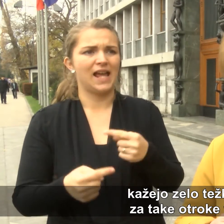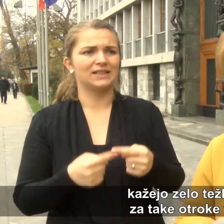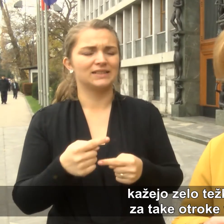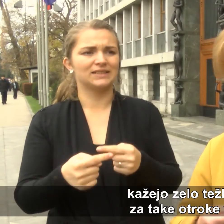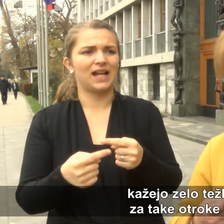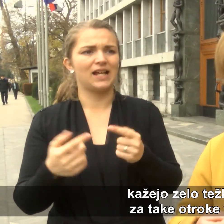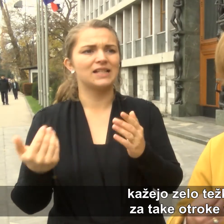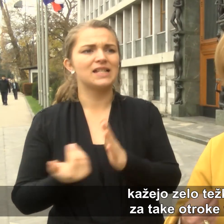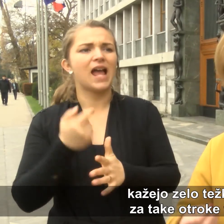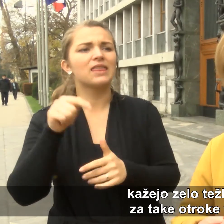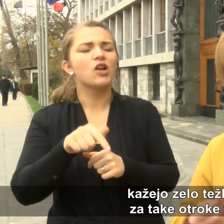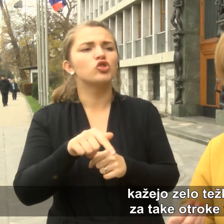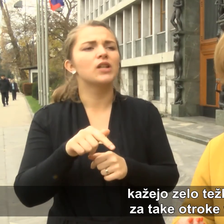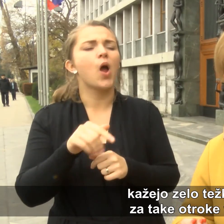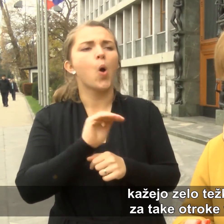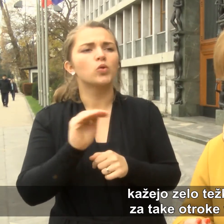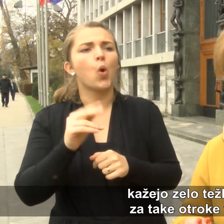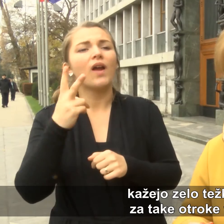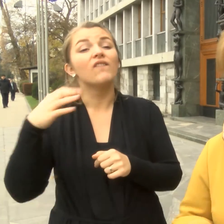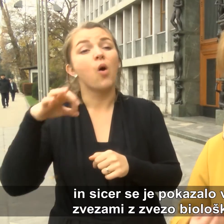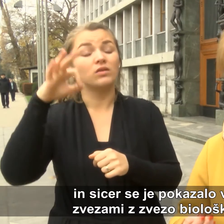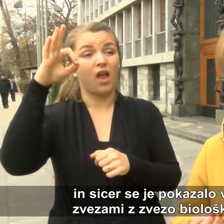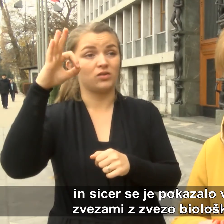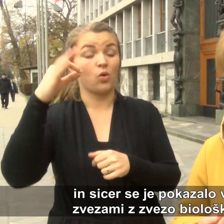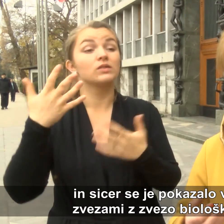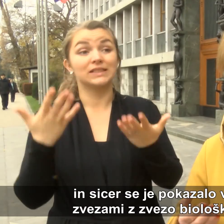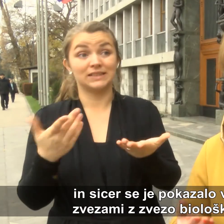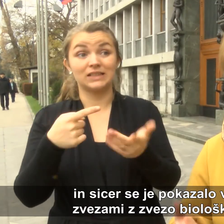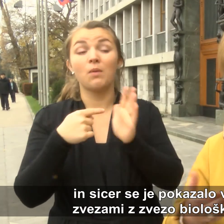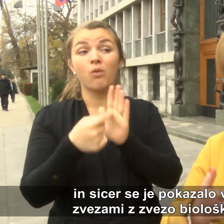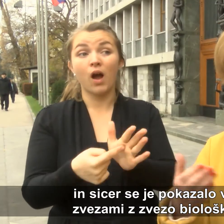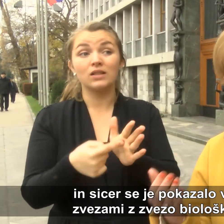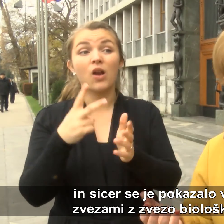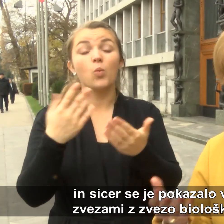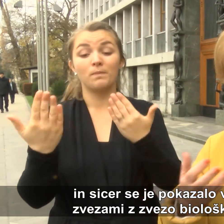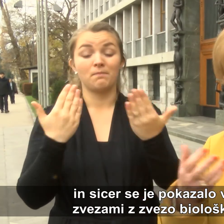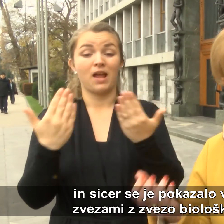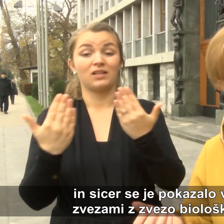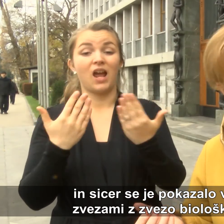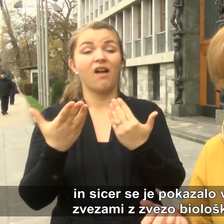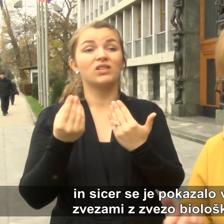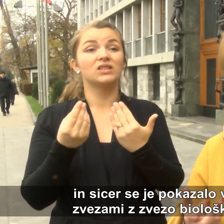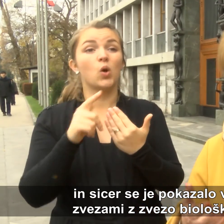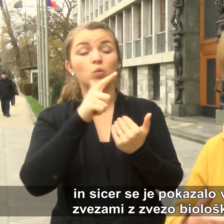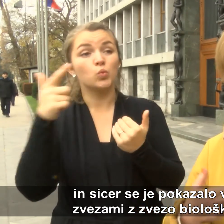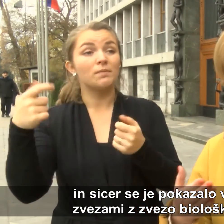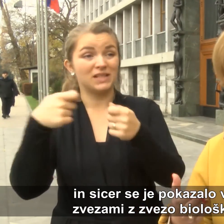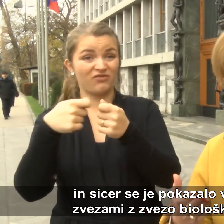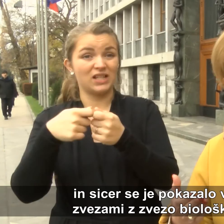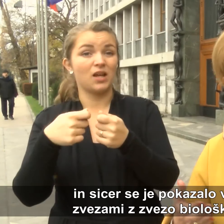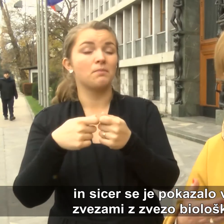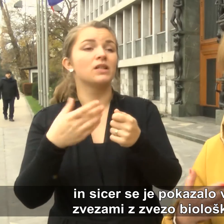otroke v odraslosti. In sicer se je pokazalo v primerjavi z drugimi zvezami, z zvezo